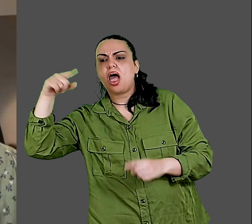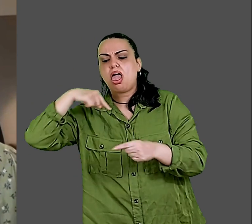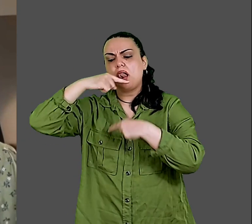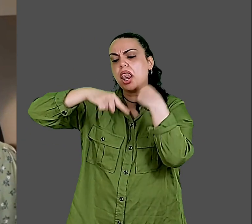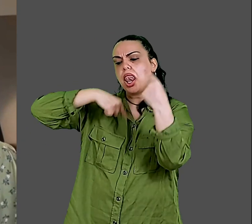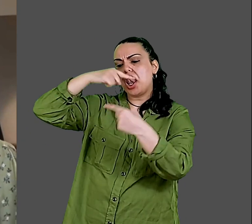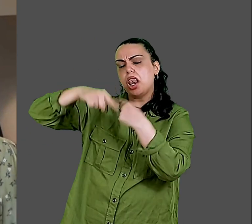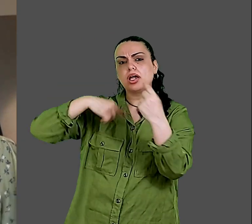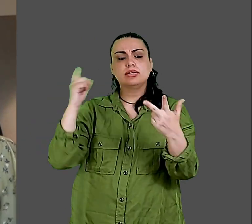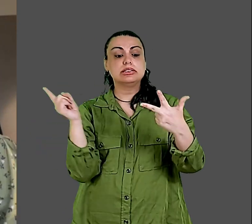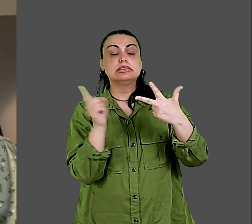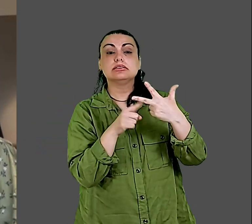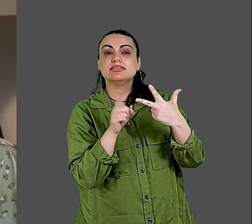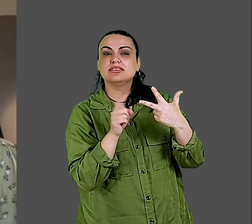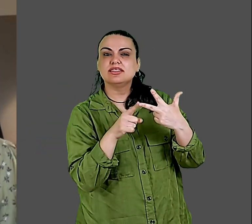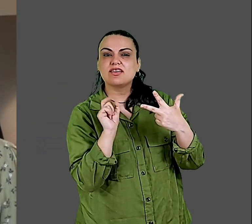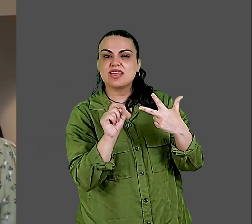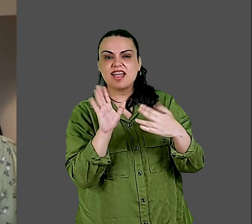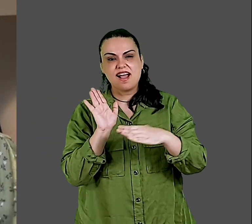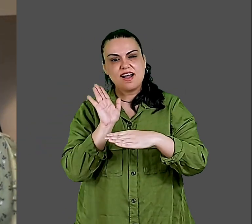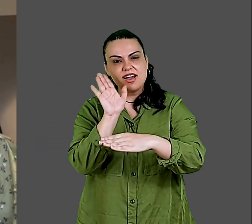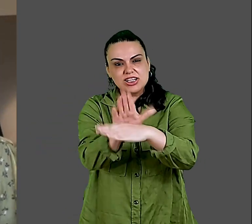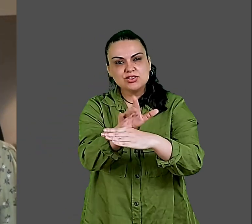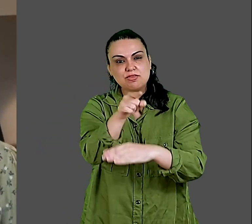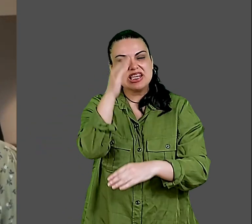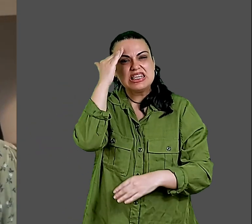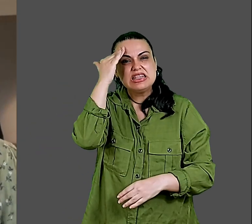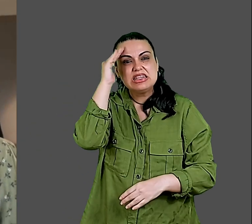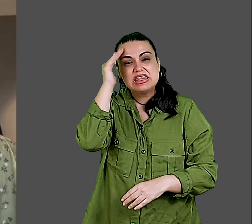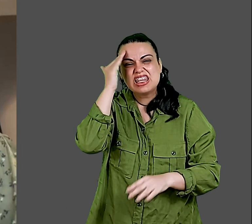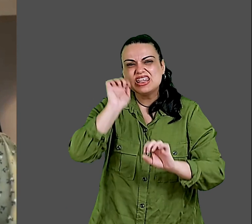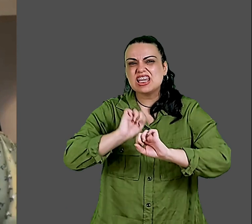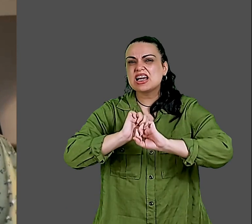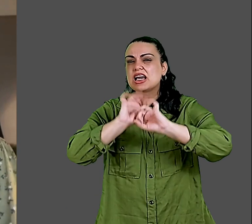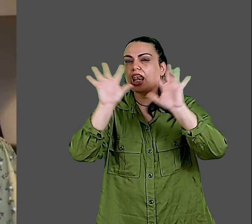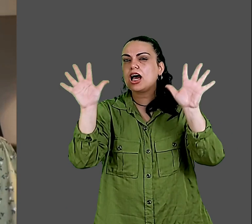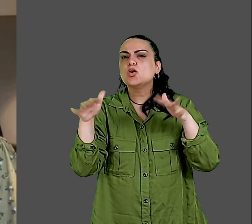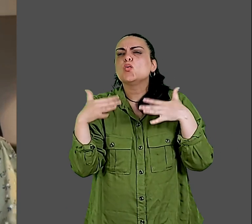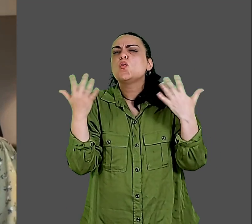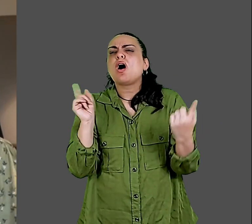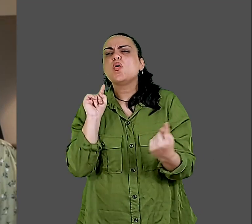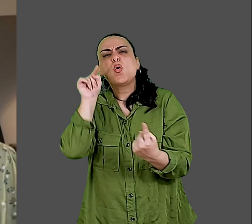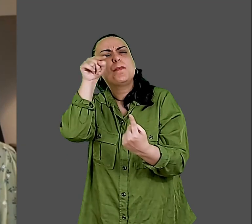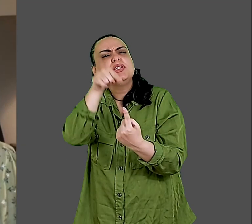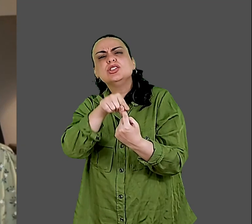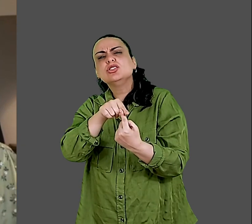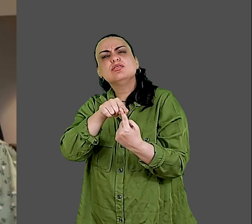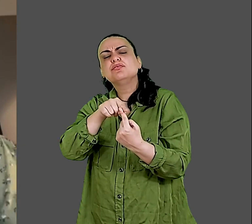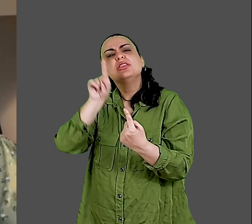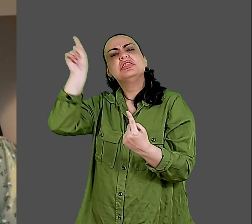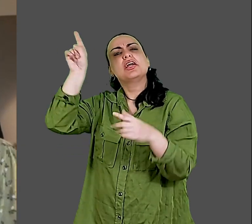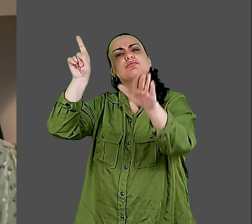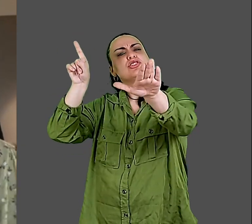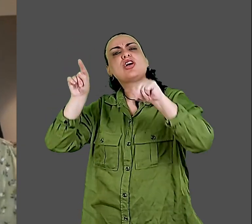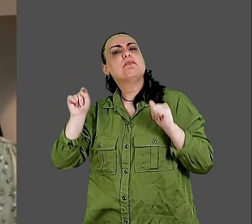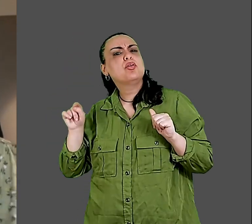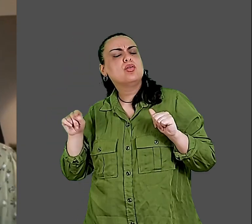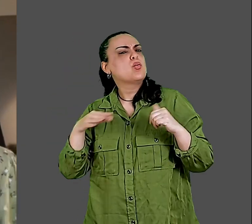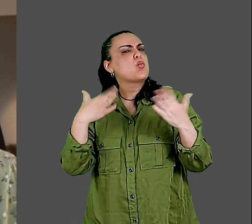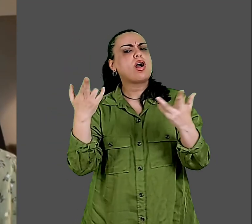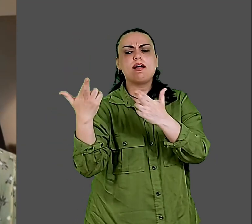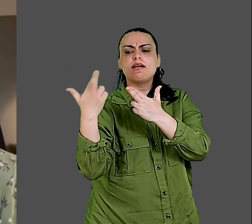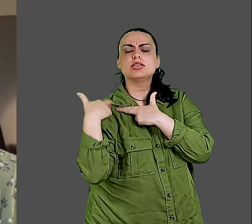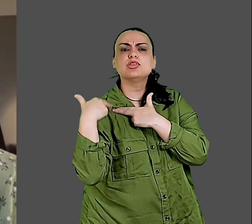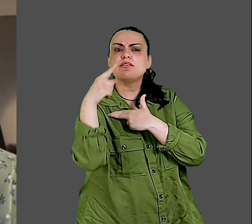terceira, nós vamos te ajudar a entender o propósito pelo qual Deus te chamou, a missão que a